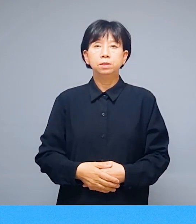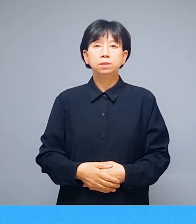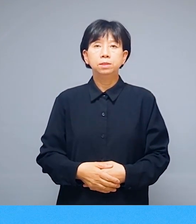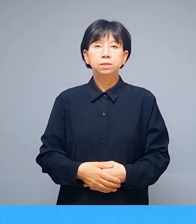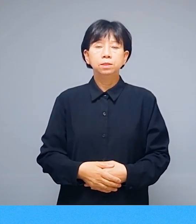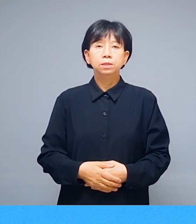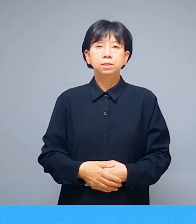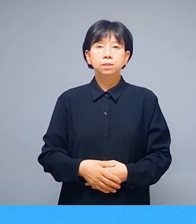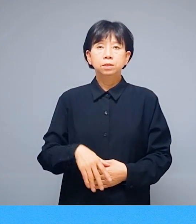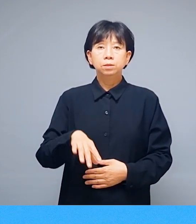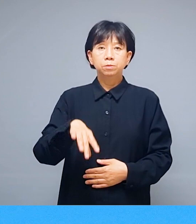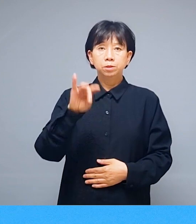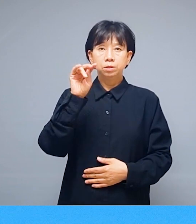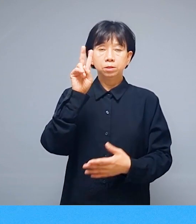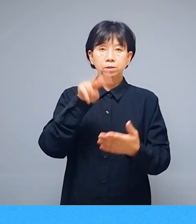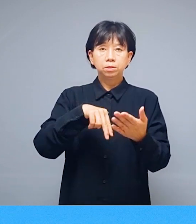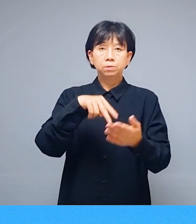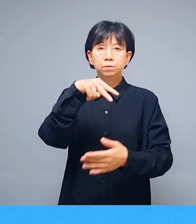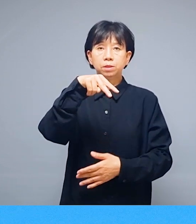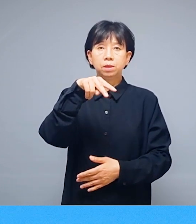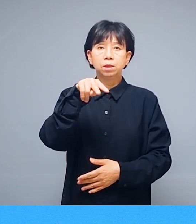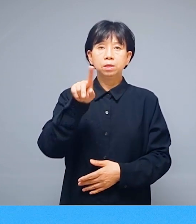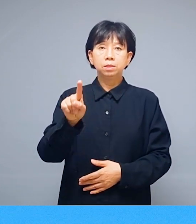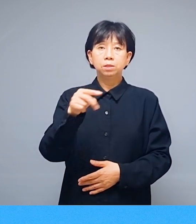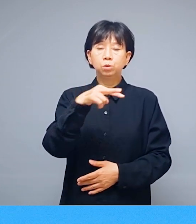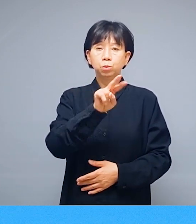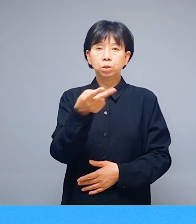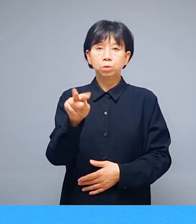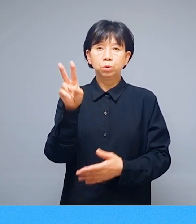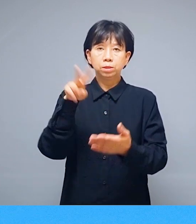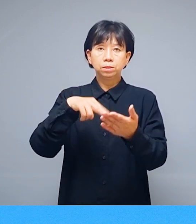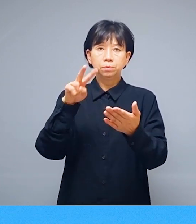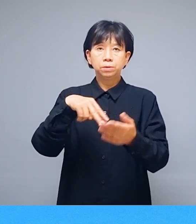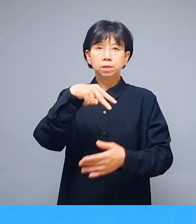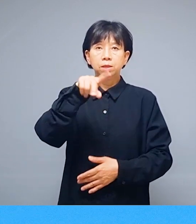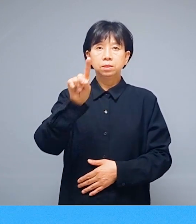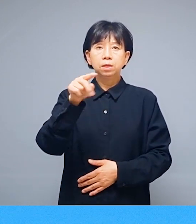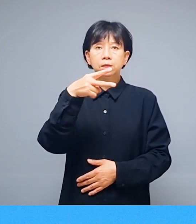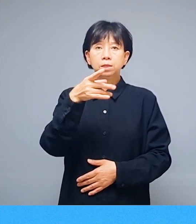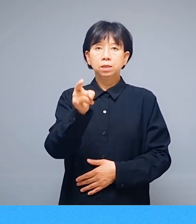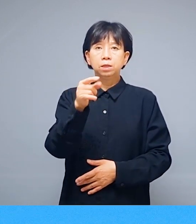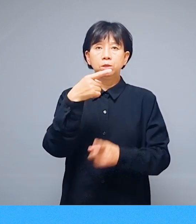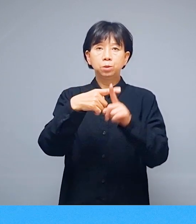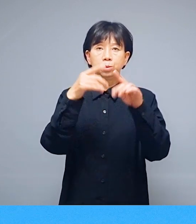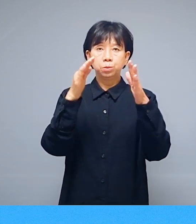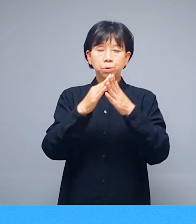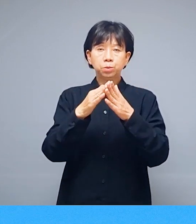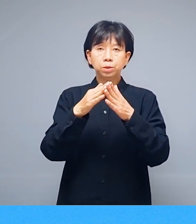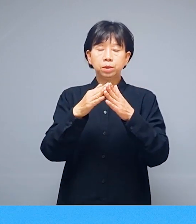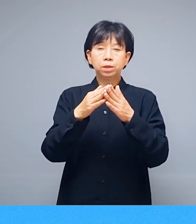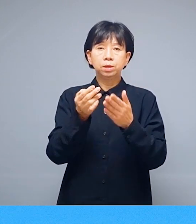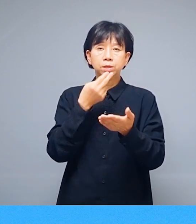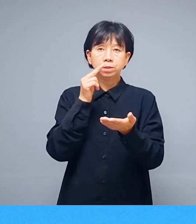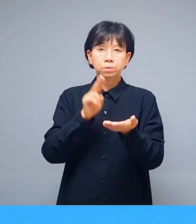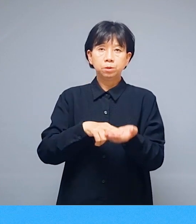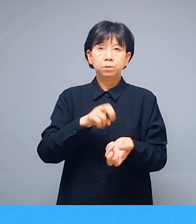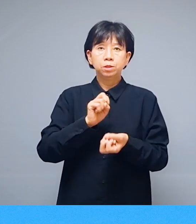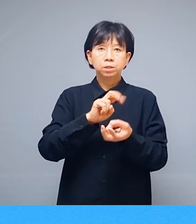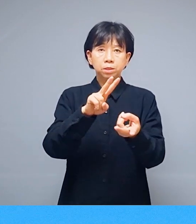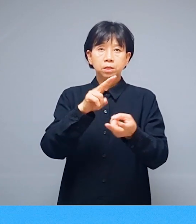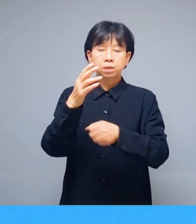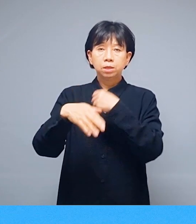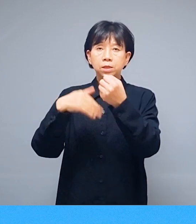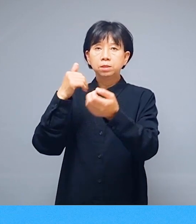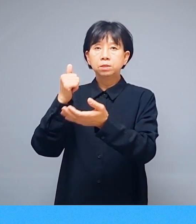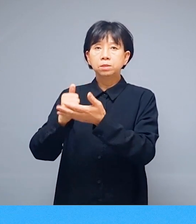제가 먼저 1절 읽겠습니다. 우리 그 다음에 2절 읽어주세요. 사대교회 사자에게 편지하라. 하나님의 7 영과